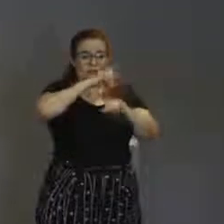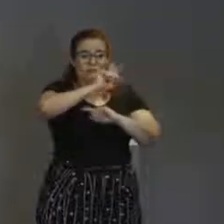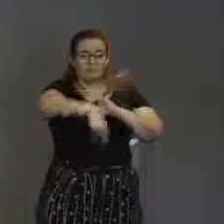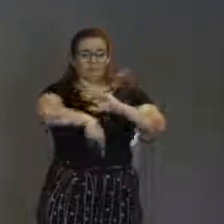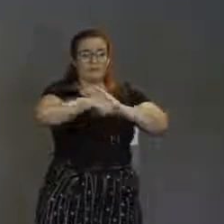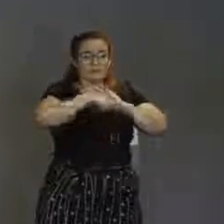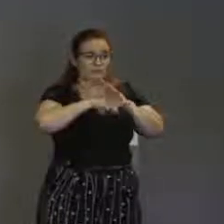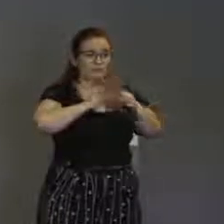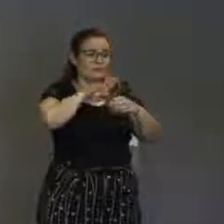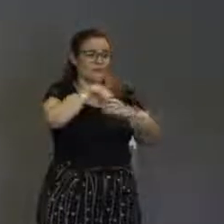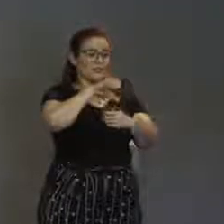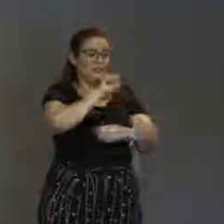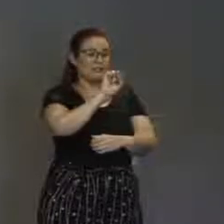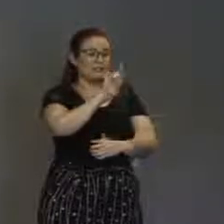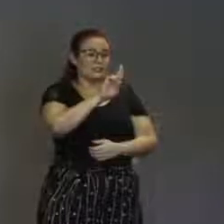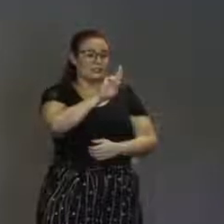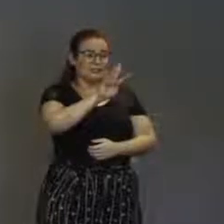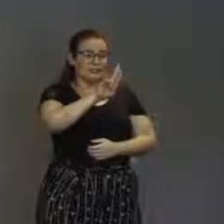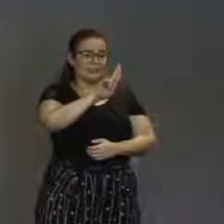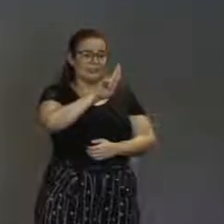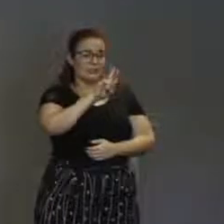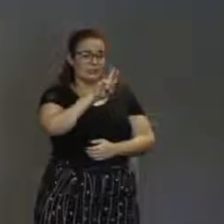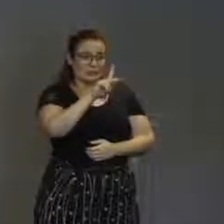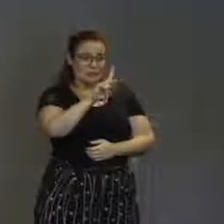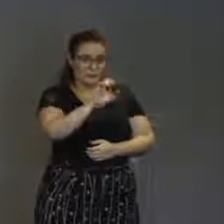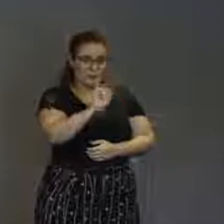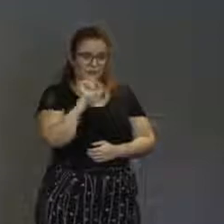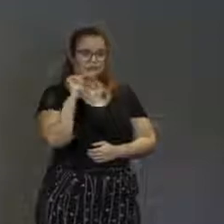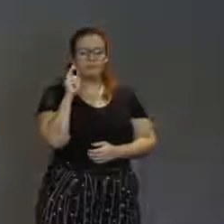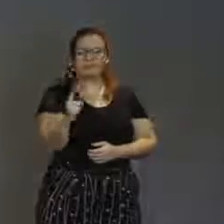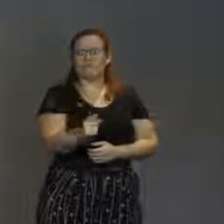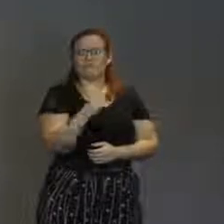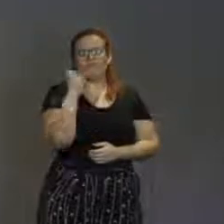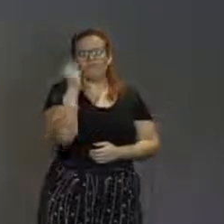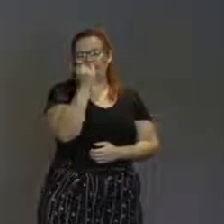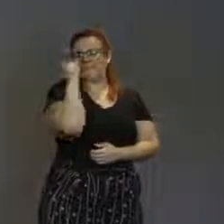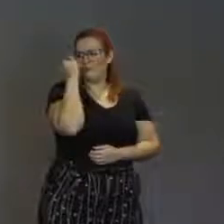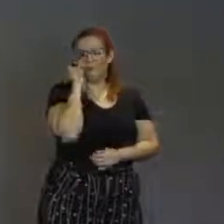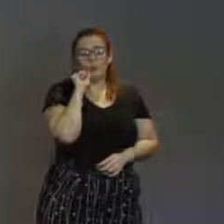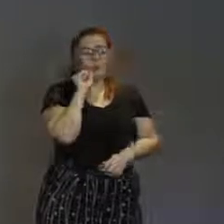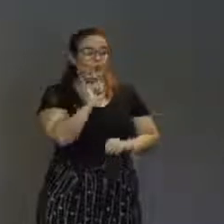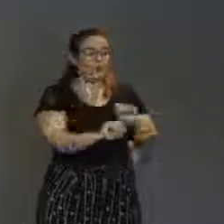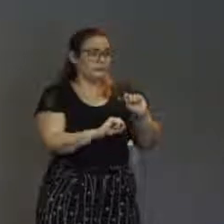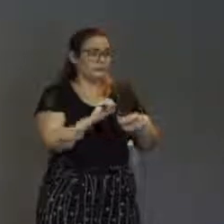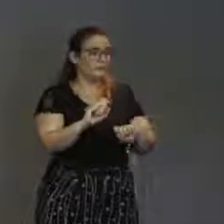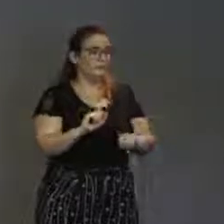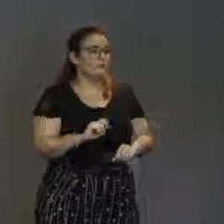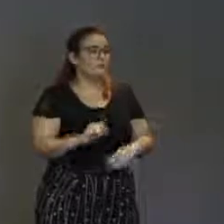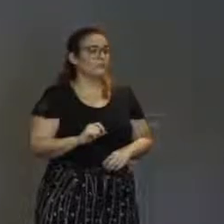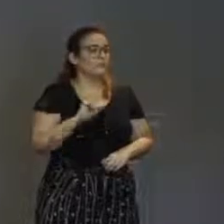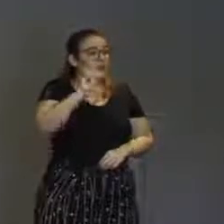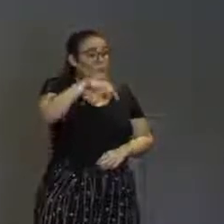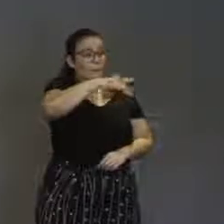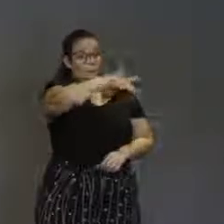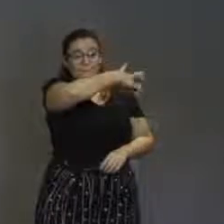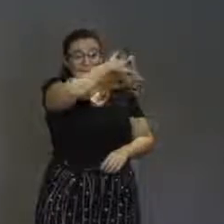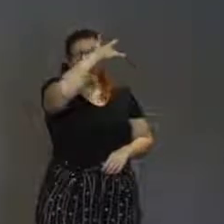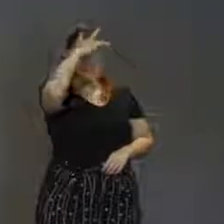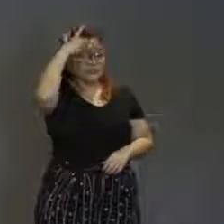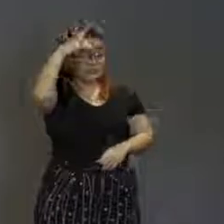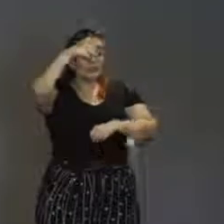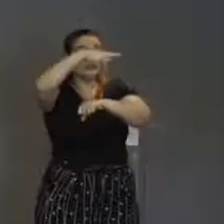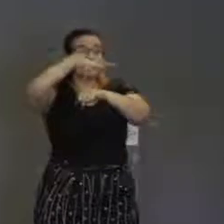startups. E mexendo com a inclusão, que é um tema que você bem trouxe, que é mega fundamental, uma das incubadoras, inclusive, é dos refugiados, né, porque é